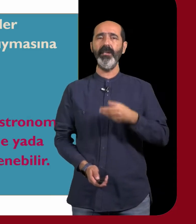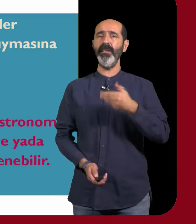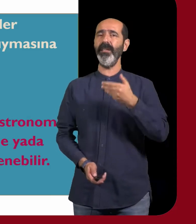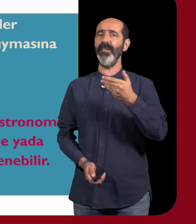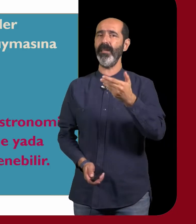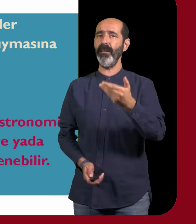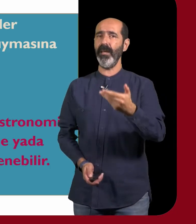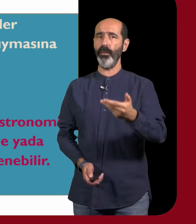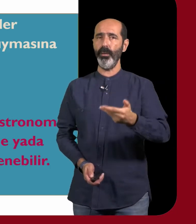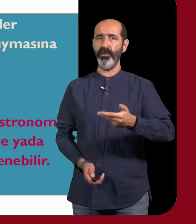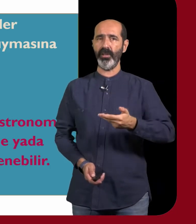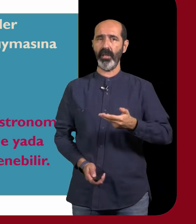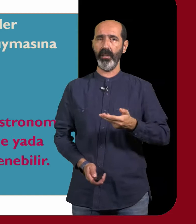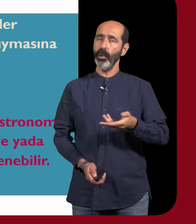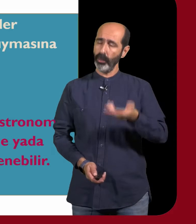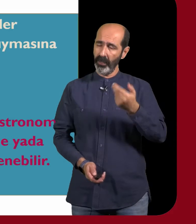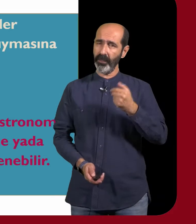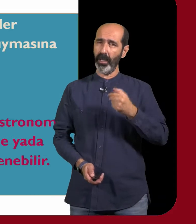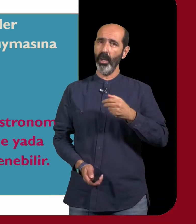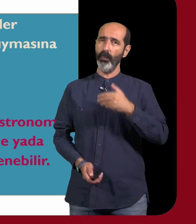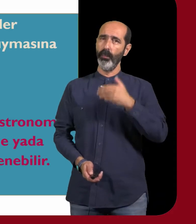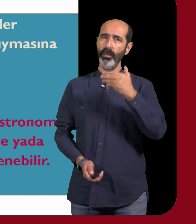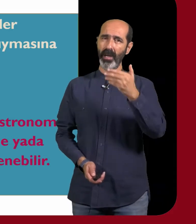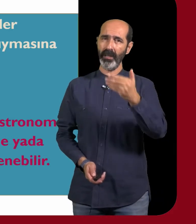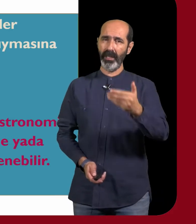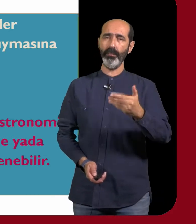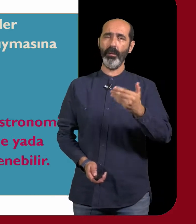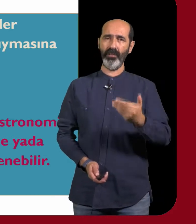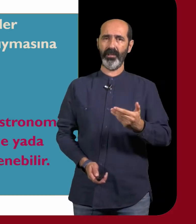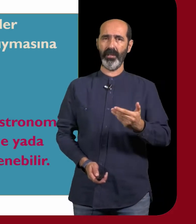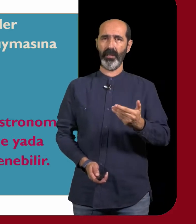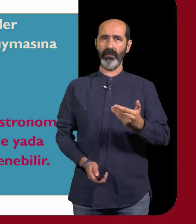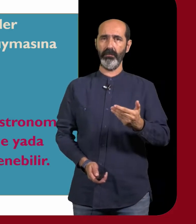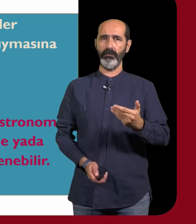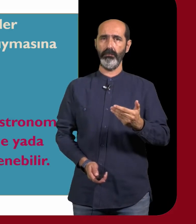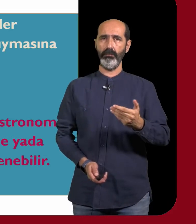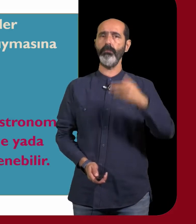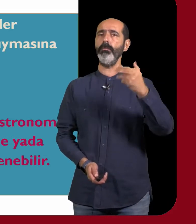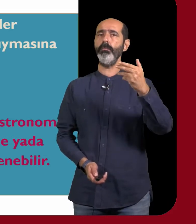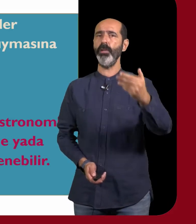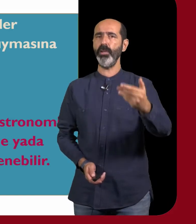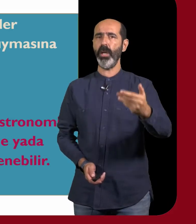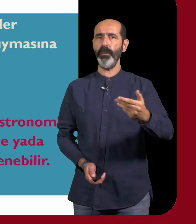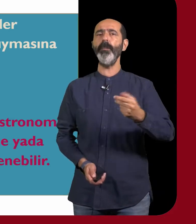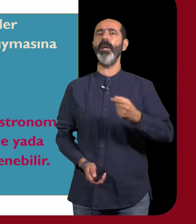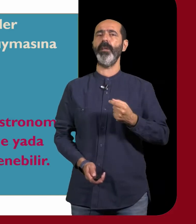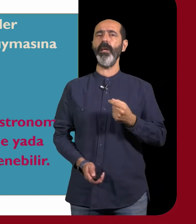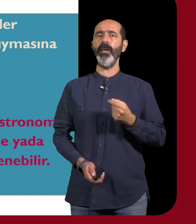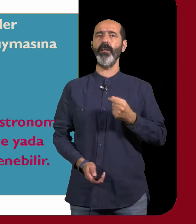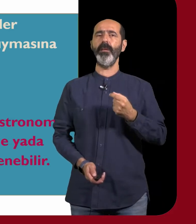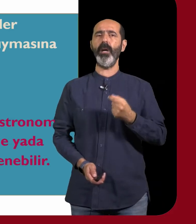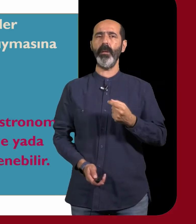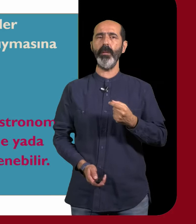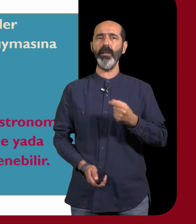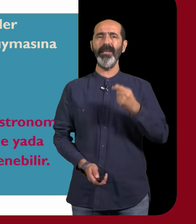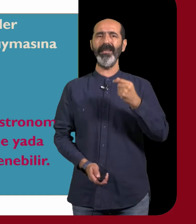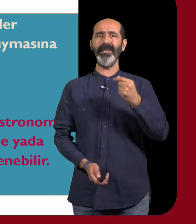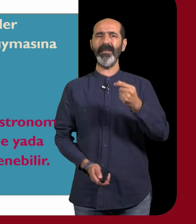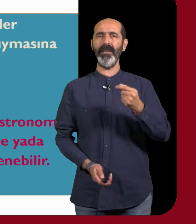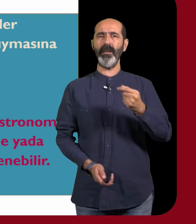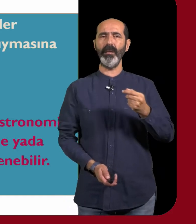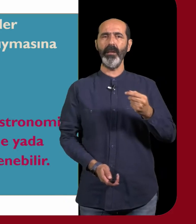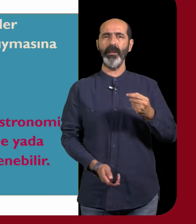eder dini nedenler öne çıkar dolaşsa bunlardan yola çıkarak bir takvim meydana ne